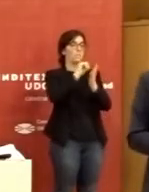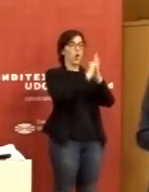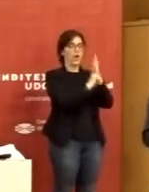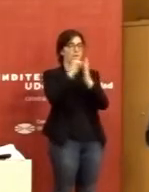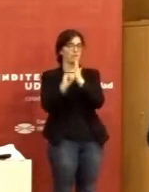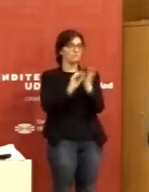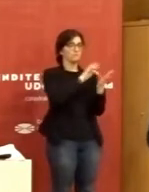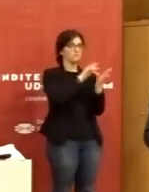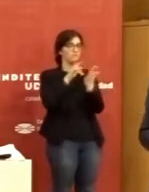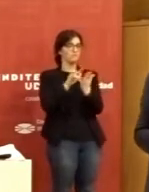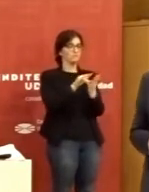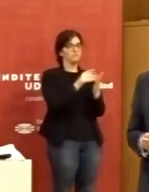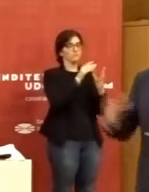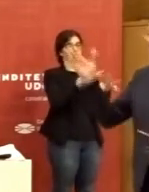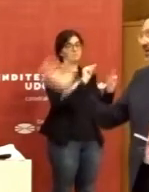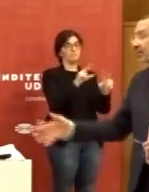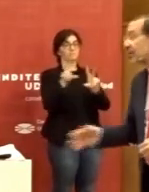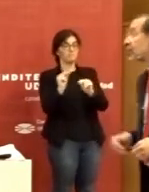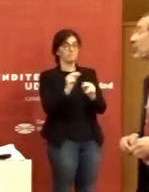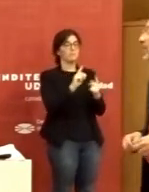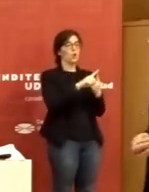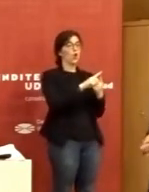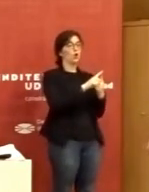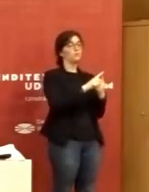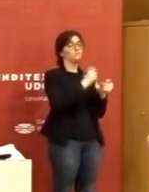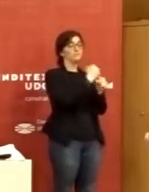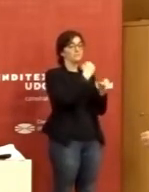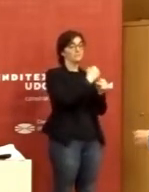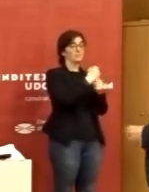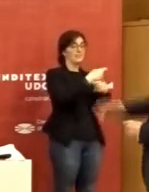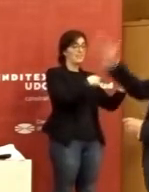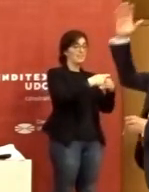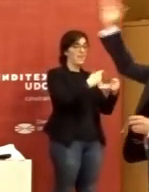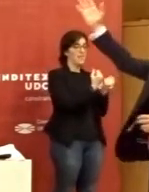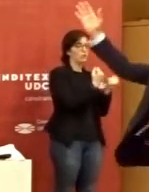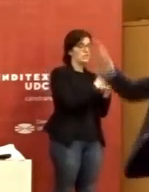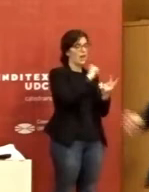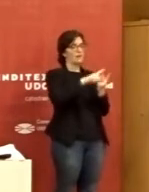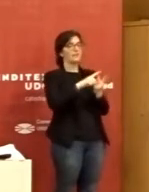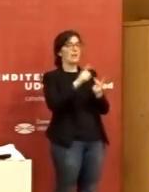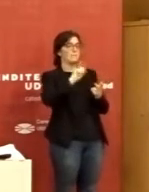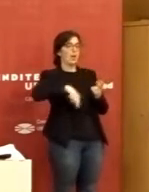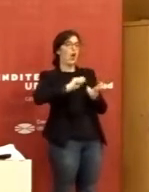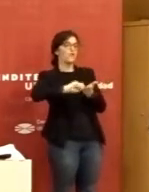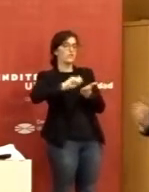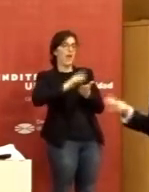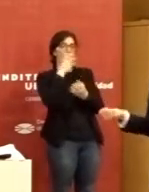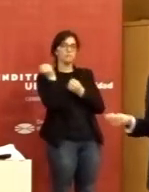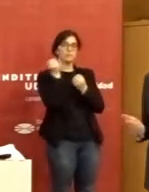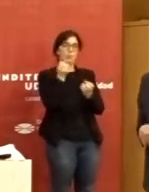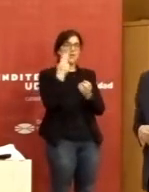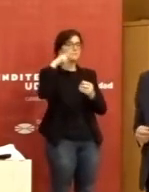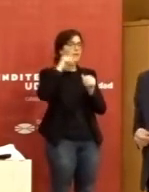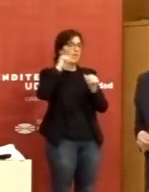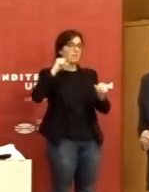año pasado el programa de tareas auxiliares de tienda y este año ha hecho el programa de tareas auxiliares de oficina. Y nos va a contar un poco su propio testimonio.